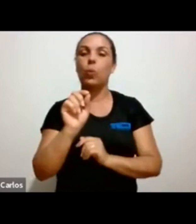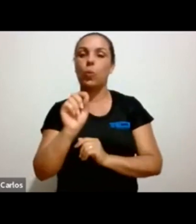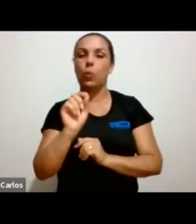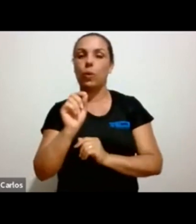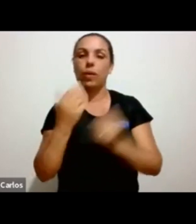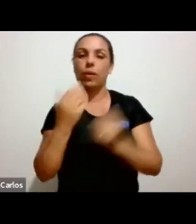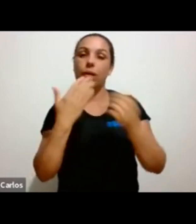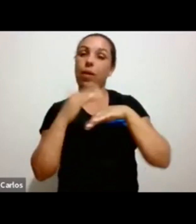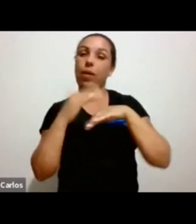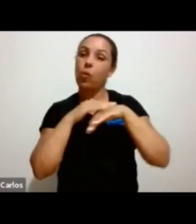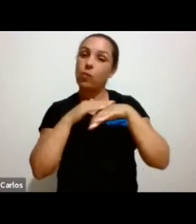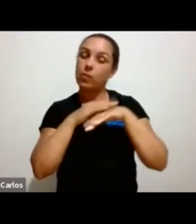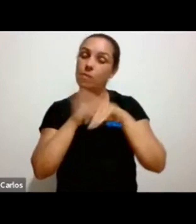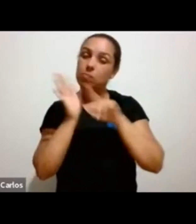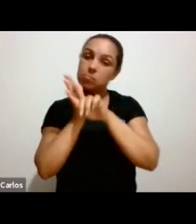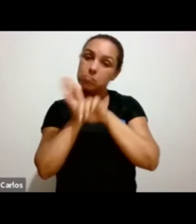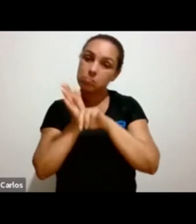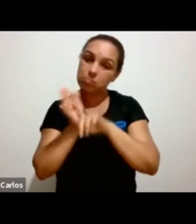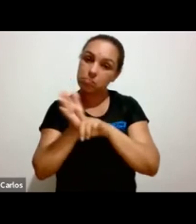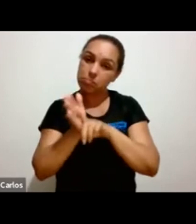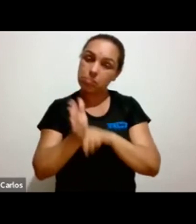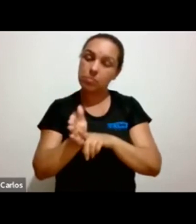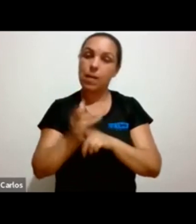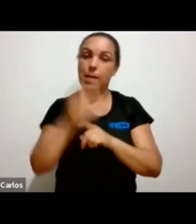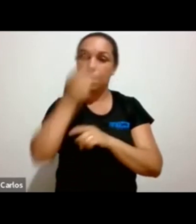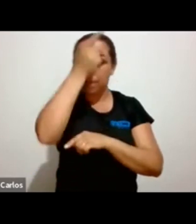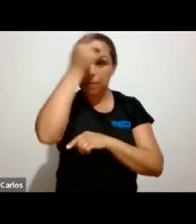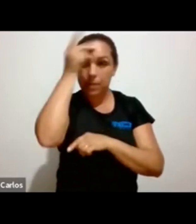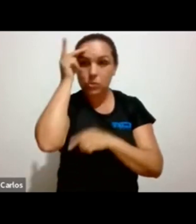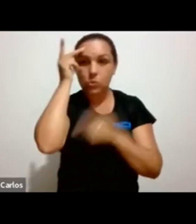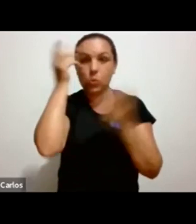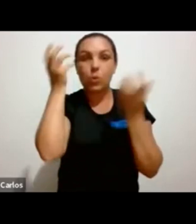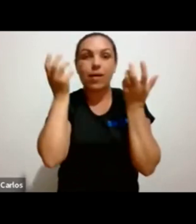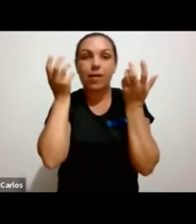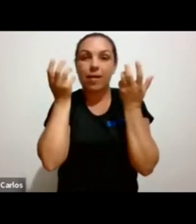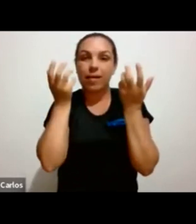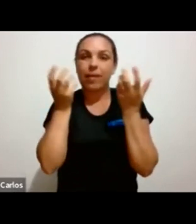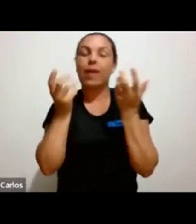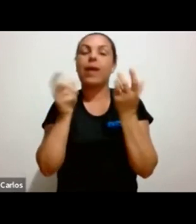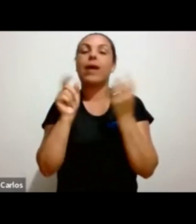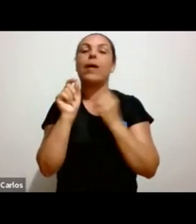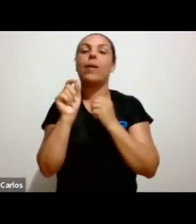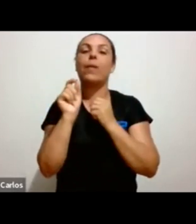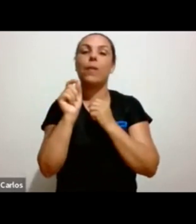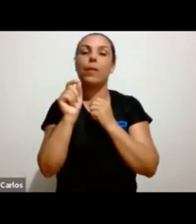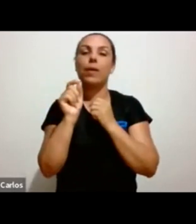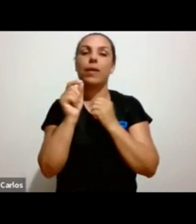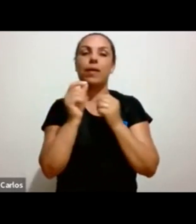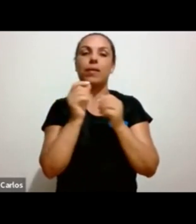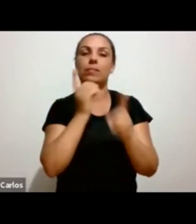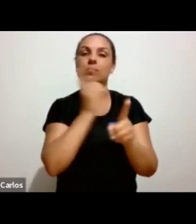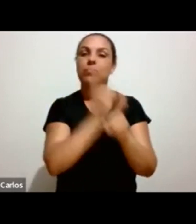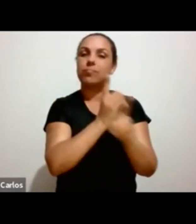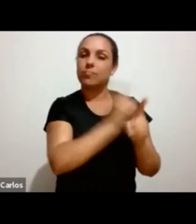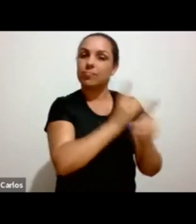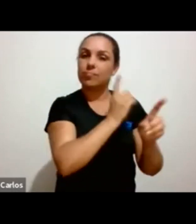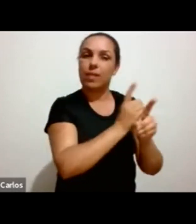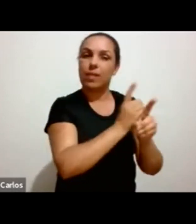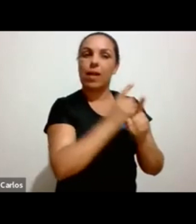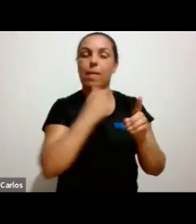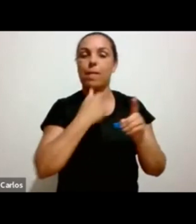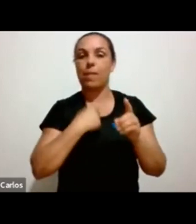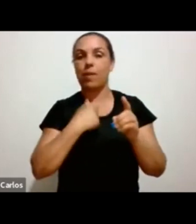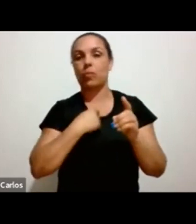é para aquelas pessoas, visto que nós estamos falando de uma síndrome que está envolvido